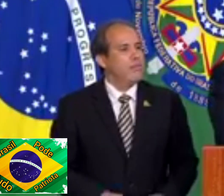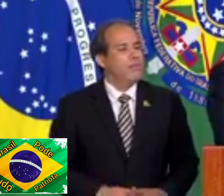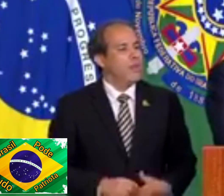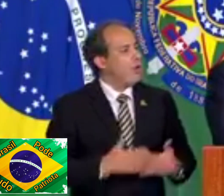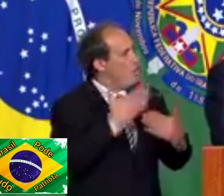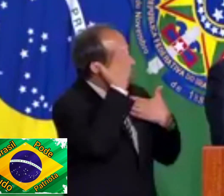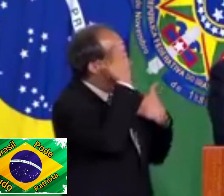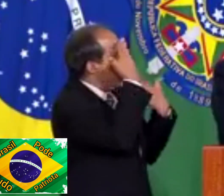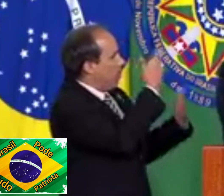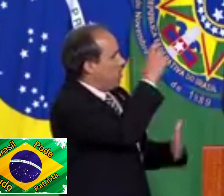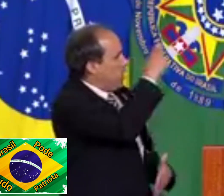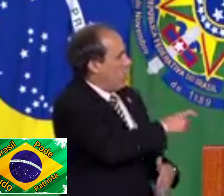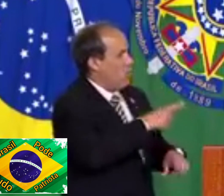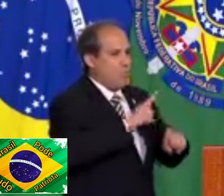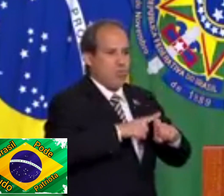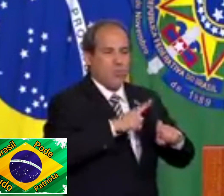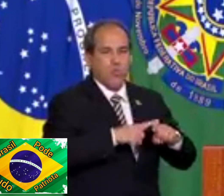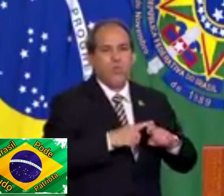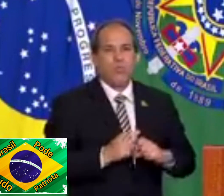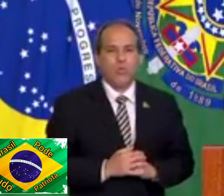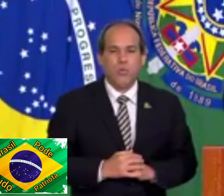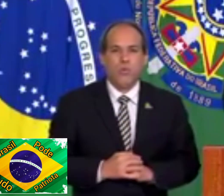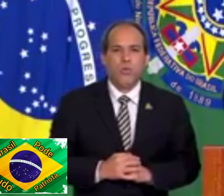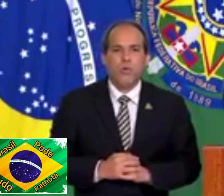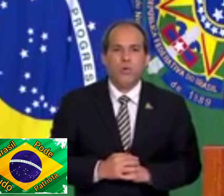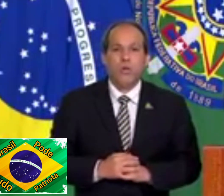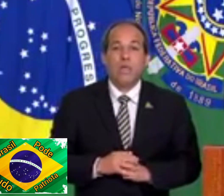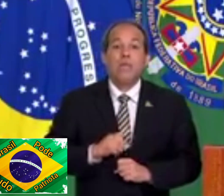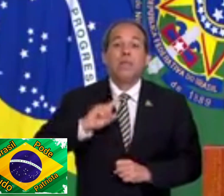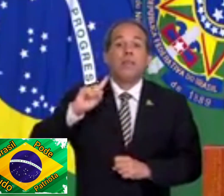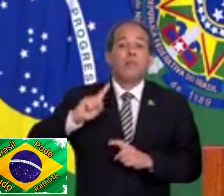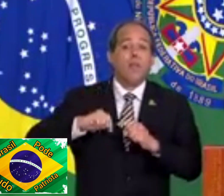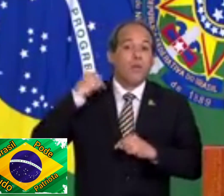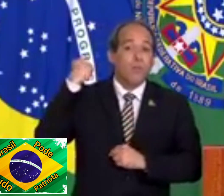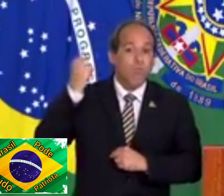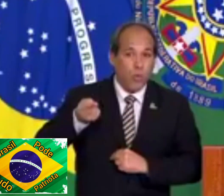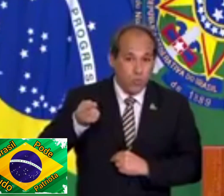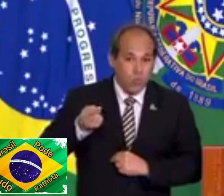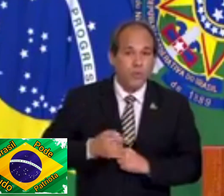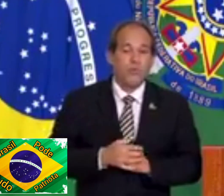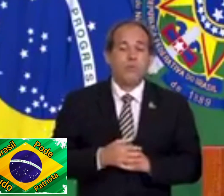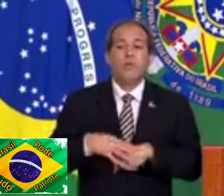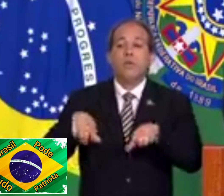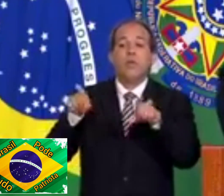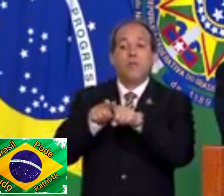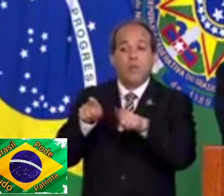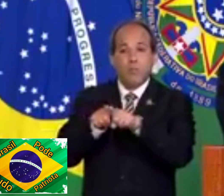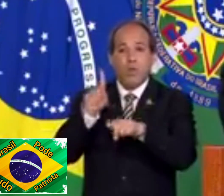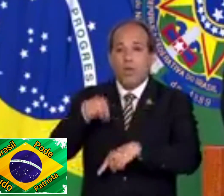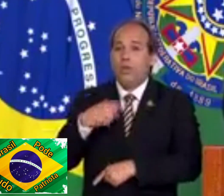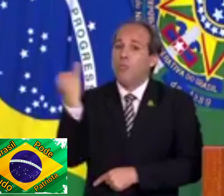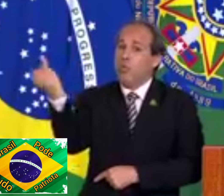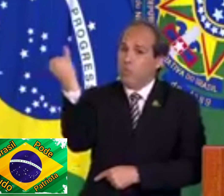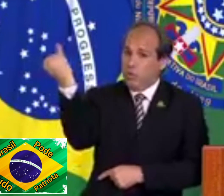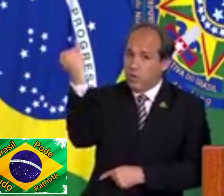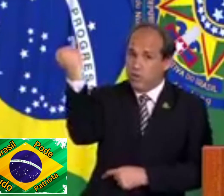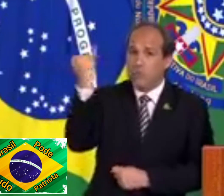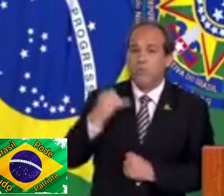Obrigado, doutor Borsato. Num segundo momento, também importante,